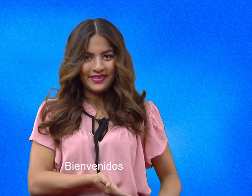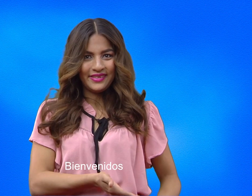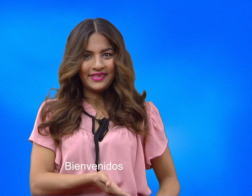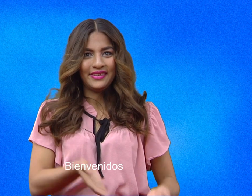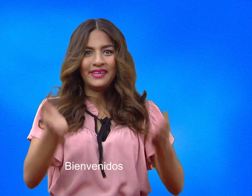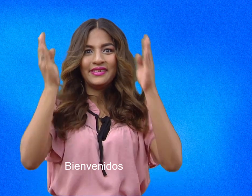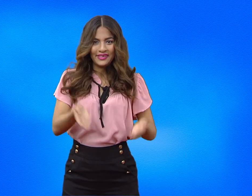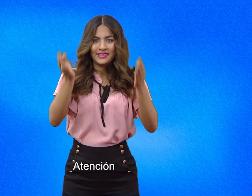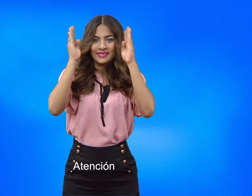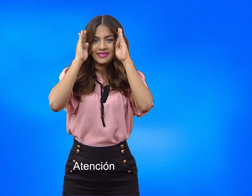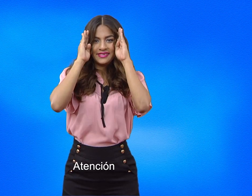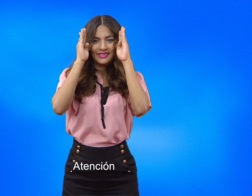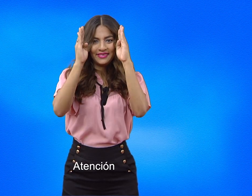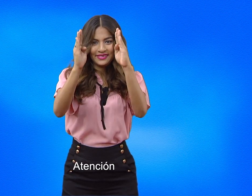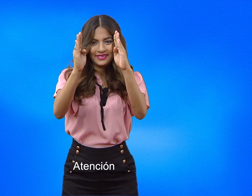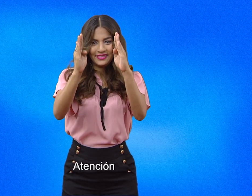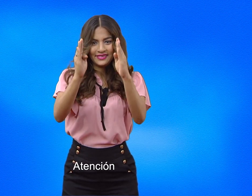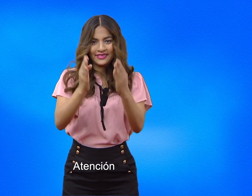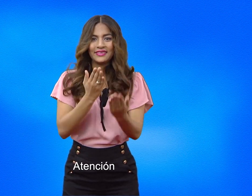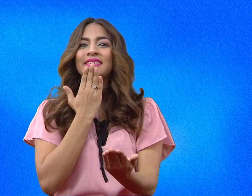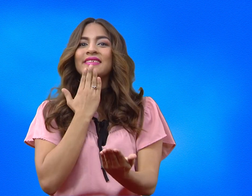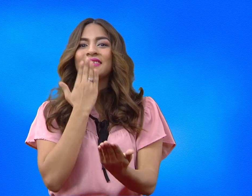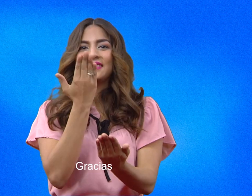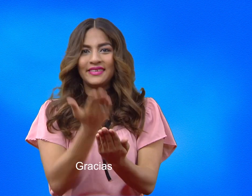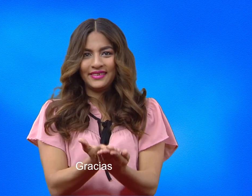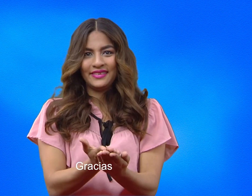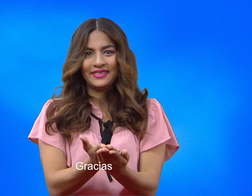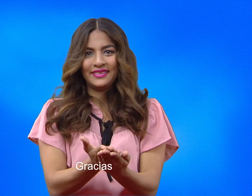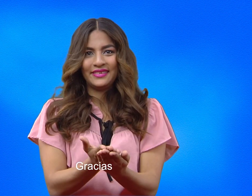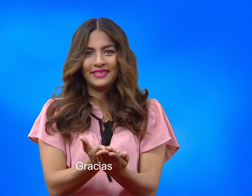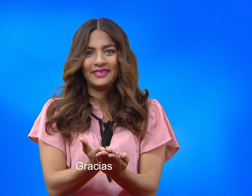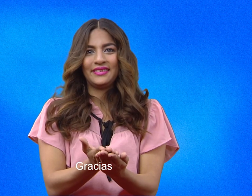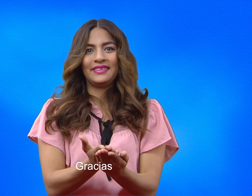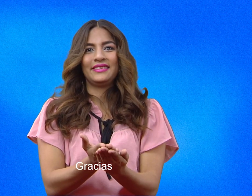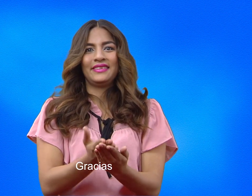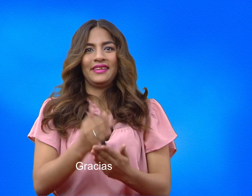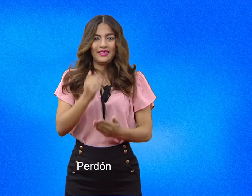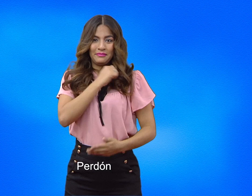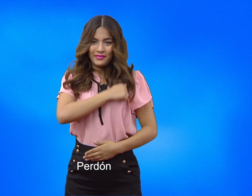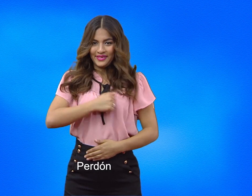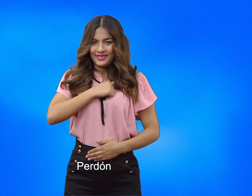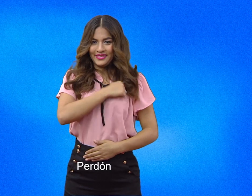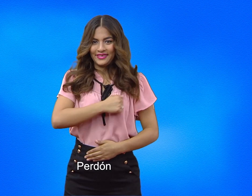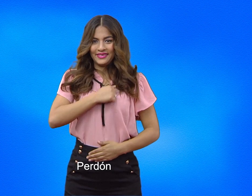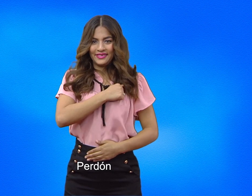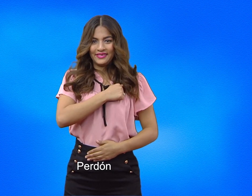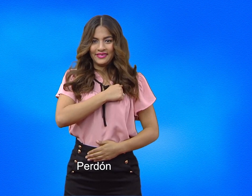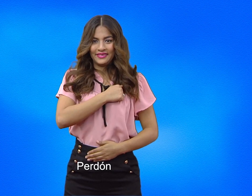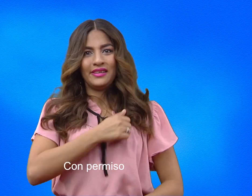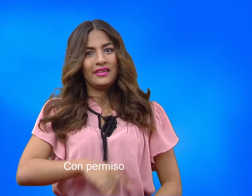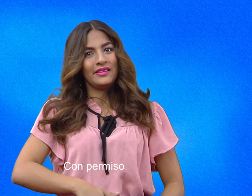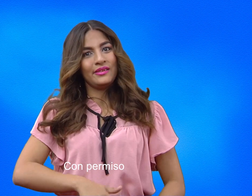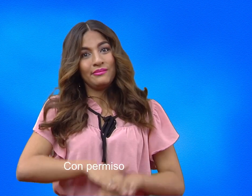bienvenidos, atención, gracias, perdón, con